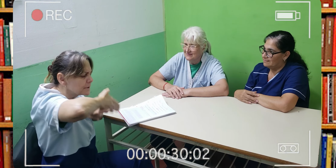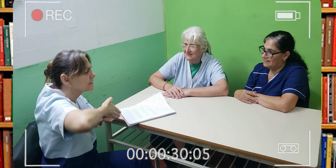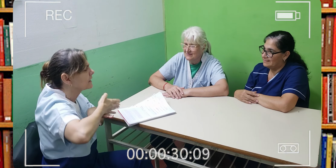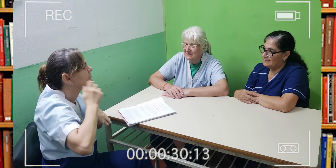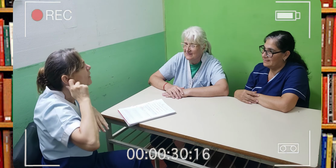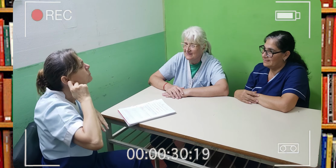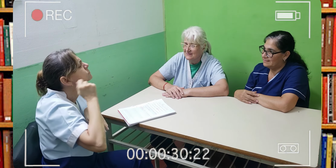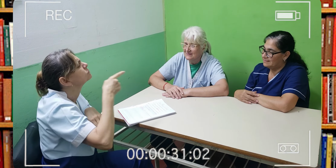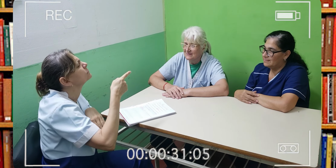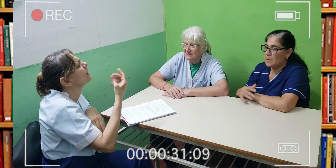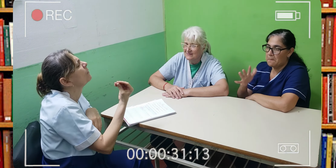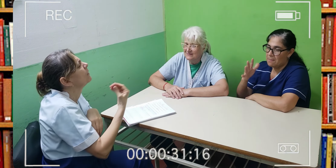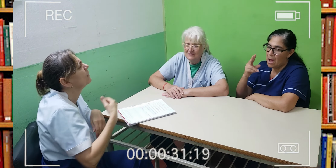¿En qué año ingresaste a la escuela?